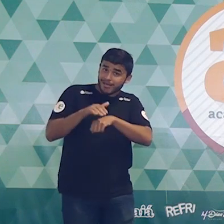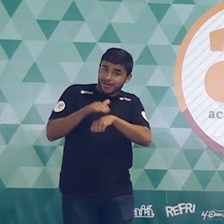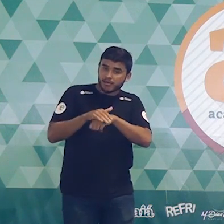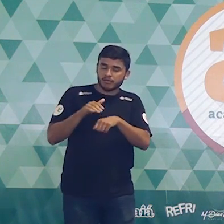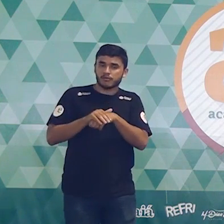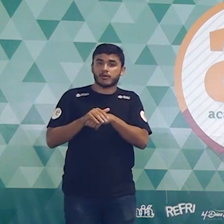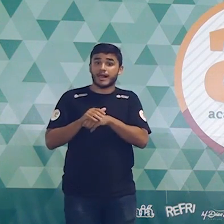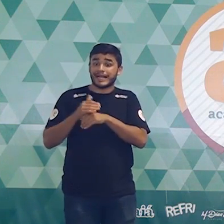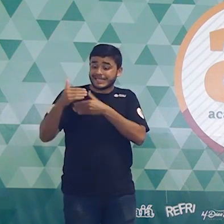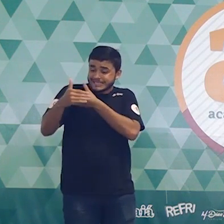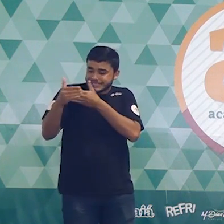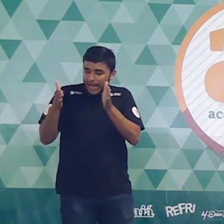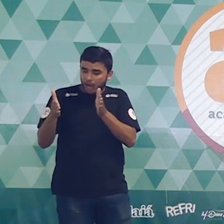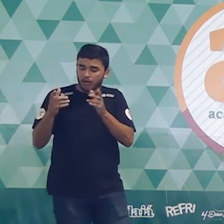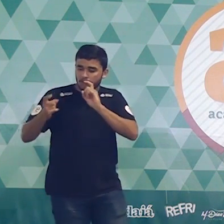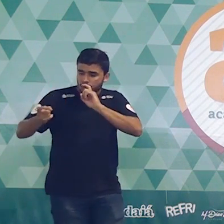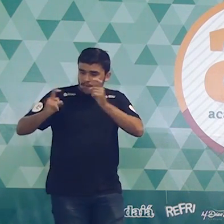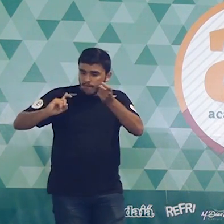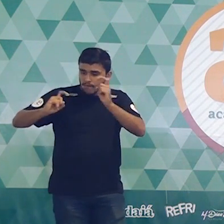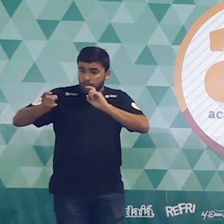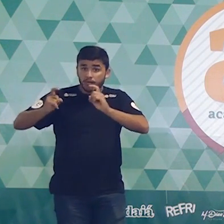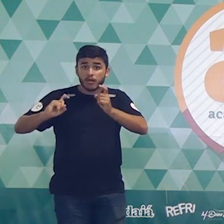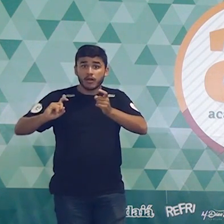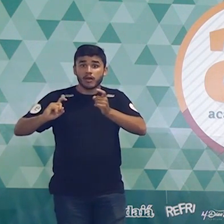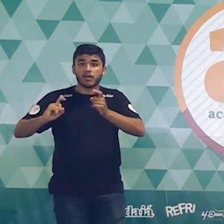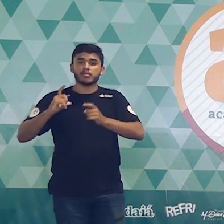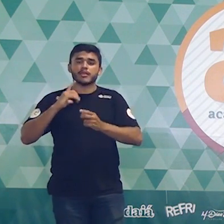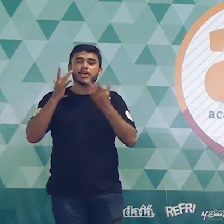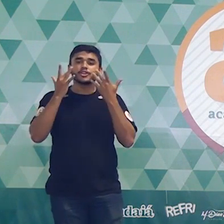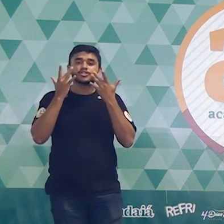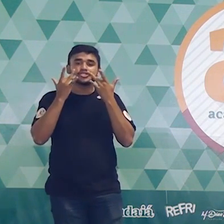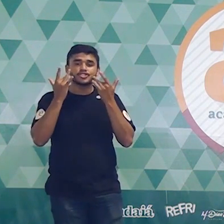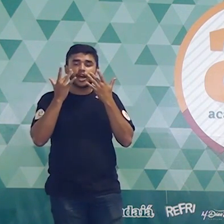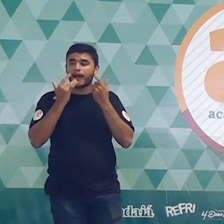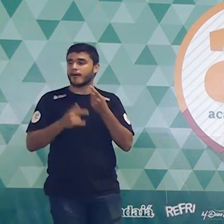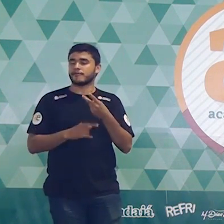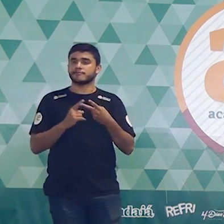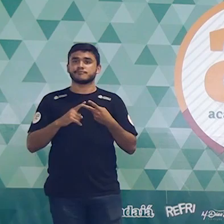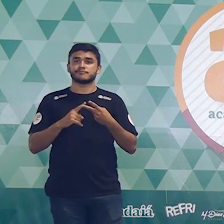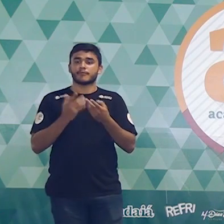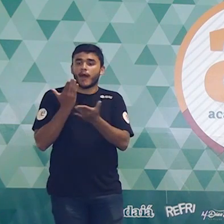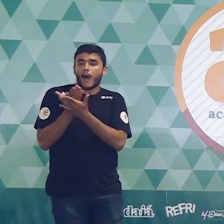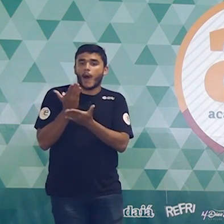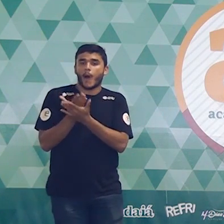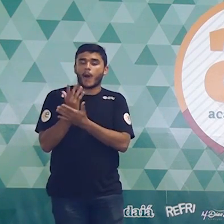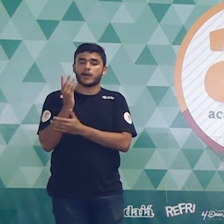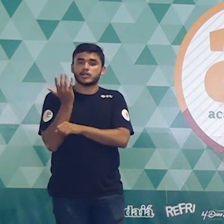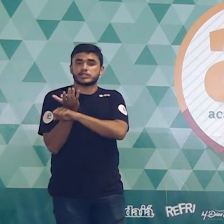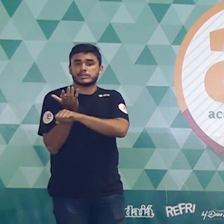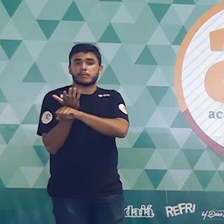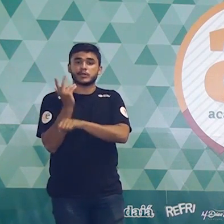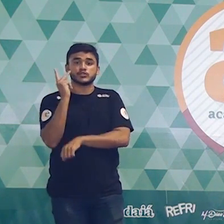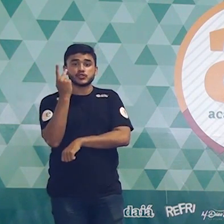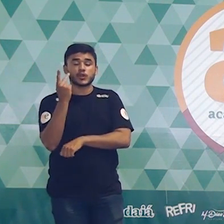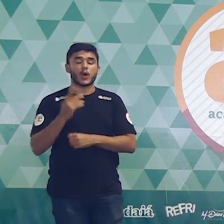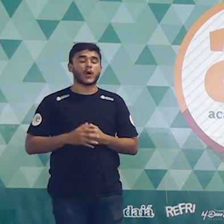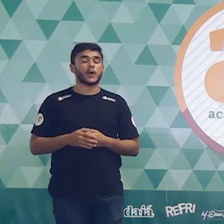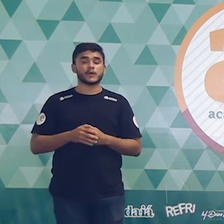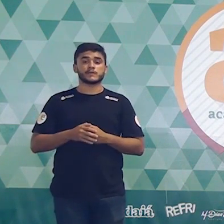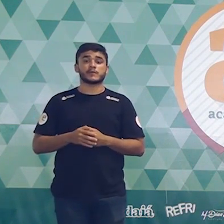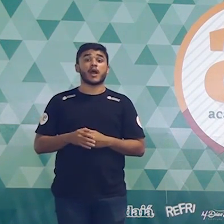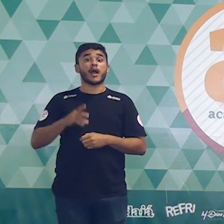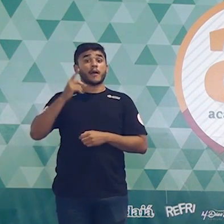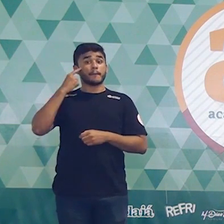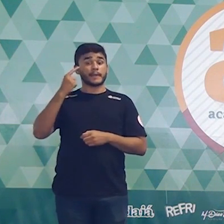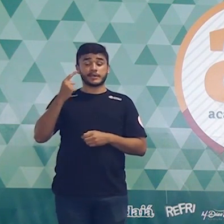provocar discussões por meio de peças teatrais ou de aulas de história, a fim